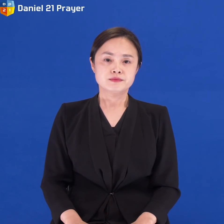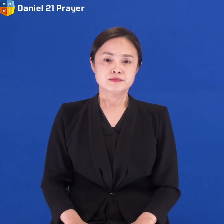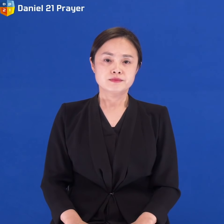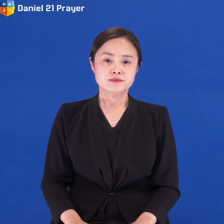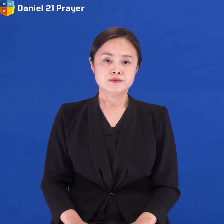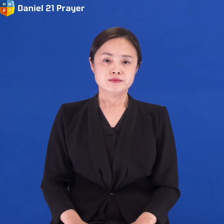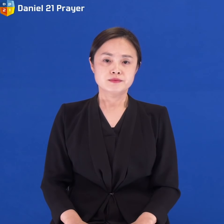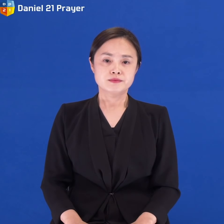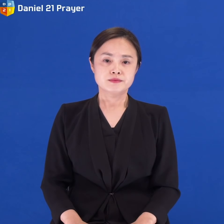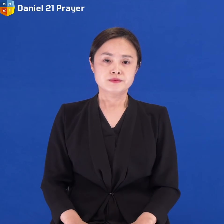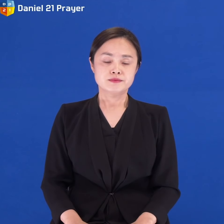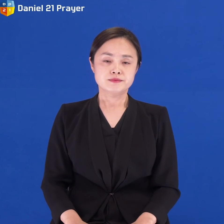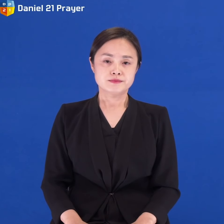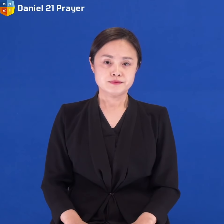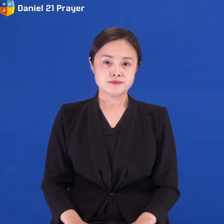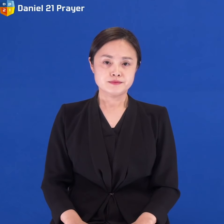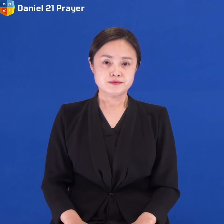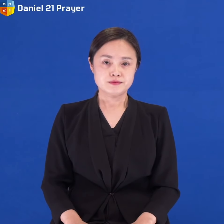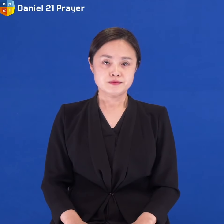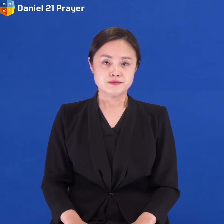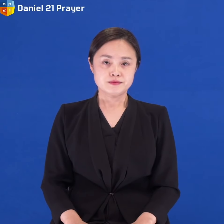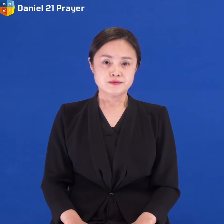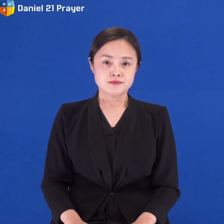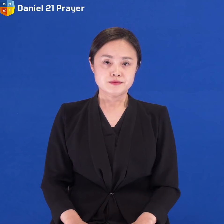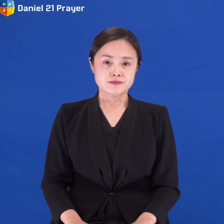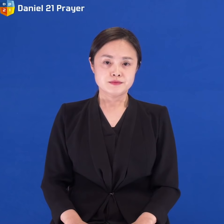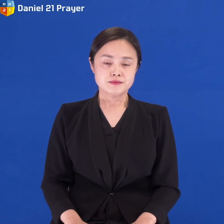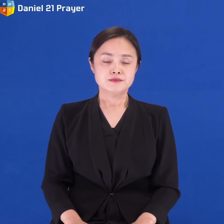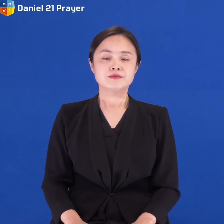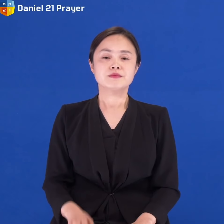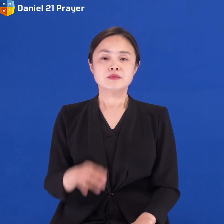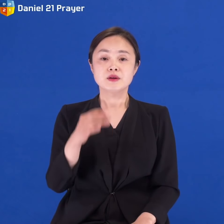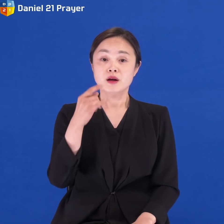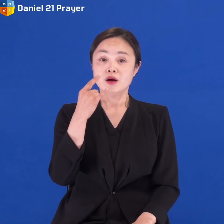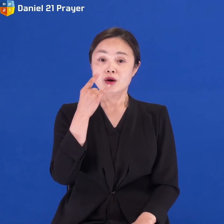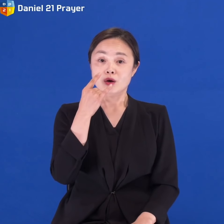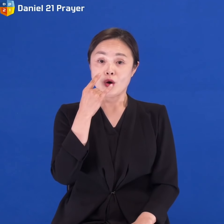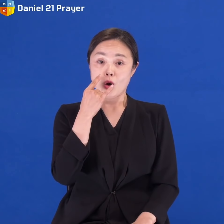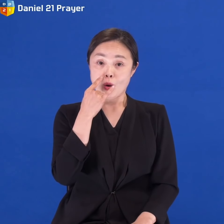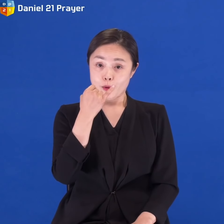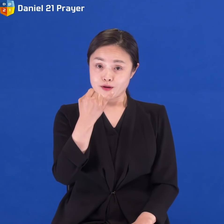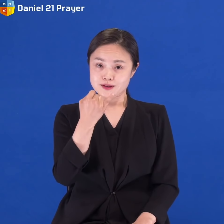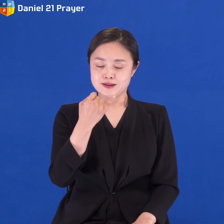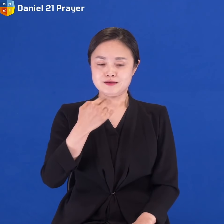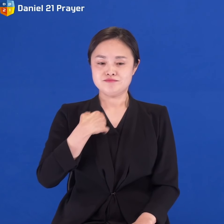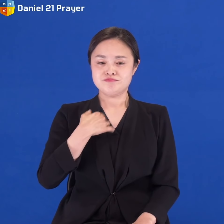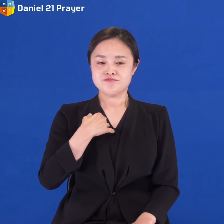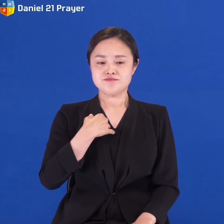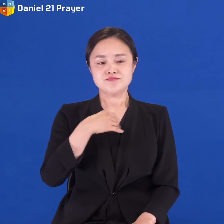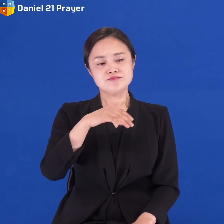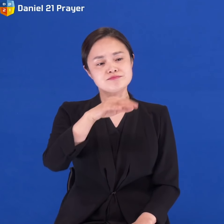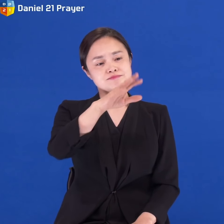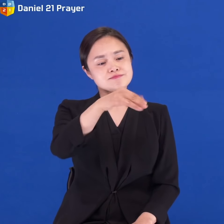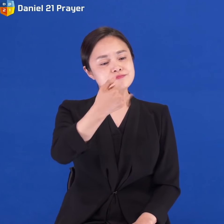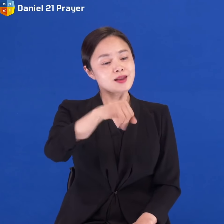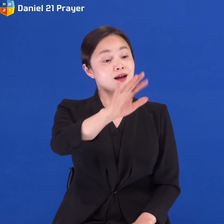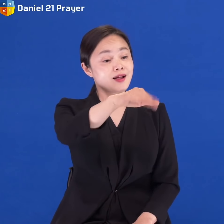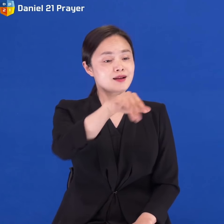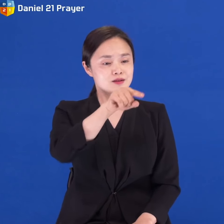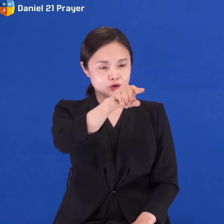교사나 면석이 수준의 남편을 기대했었는데, 저희 어머니는